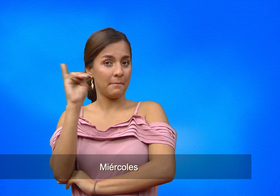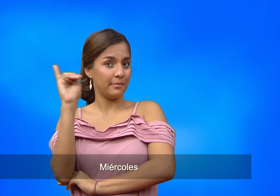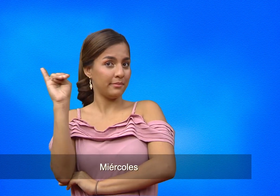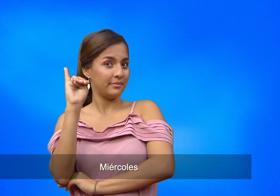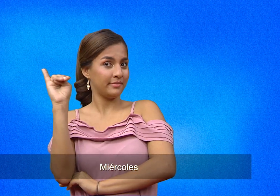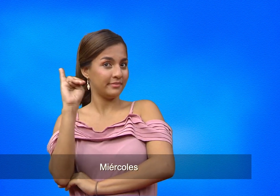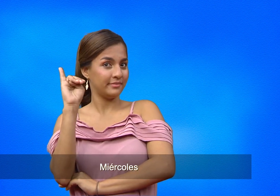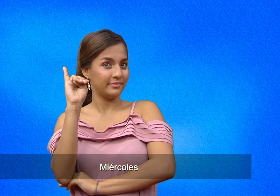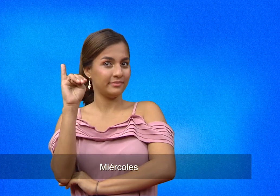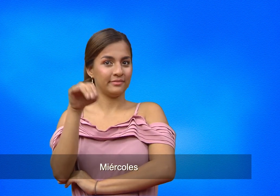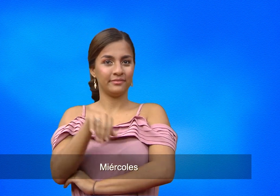miércoles